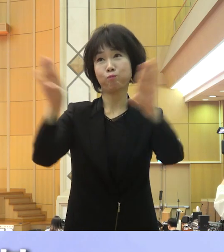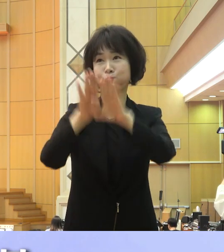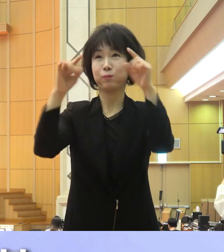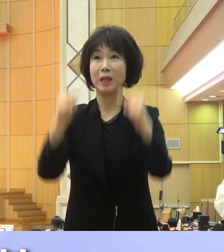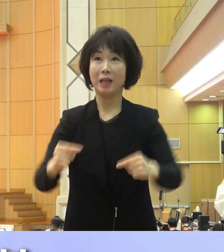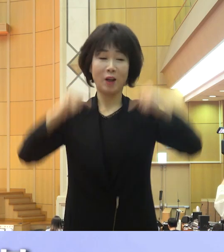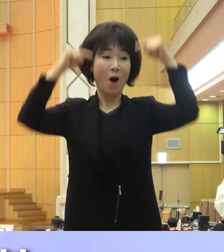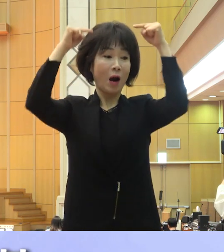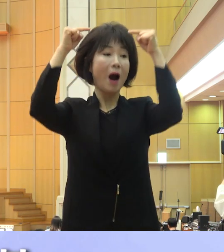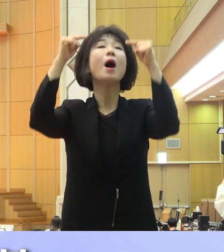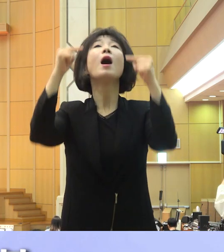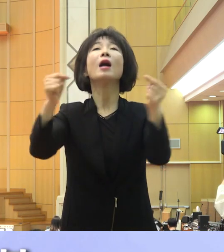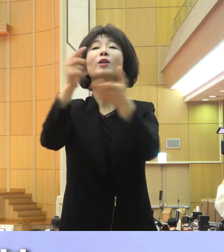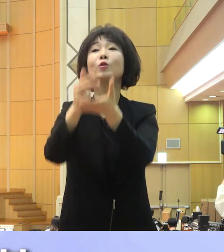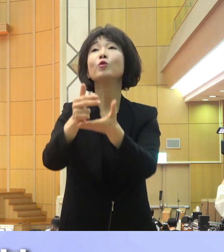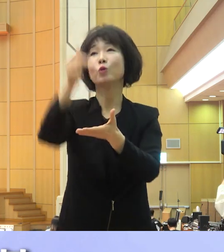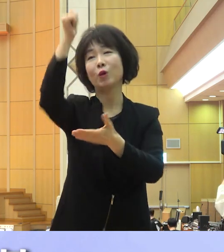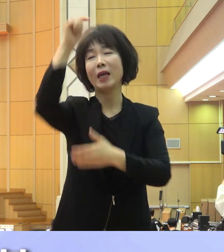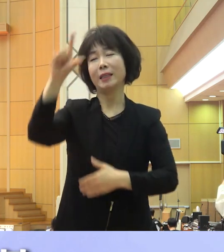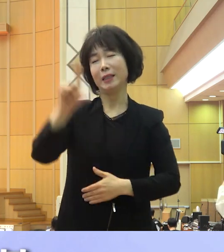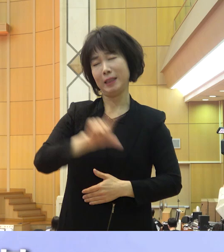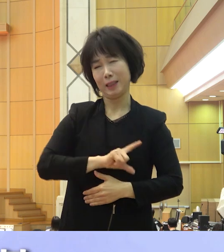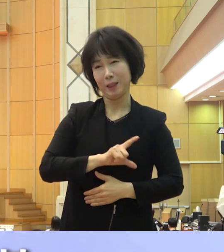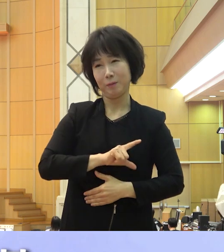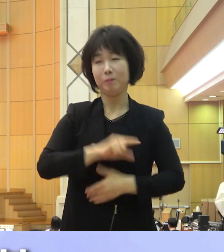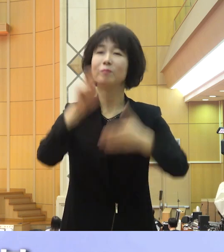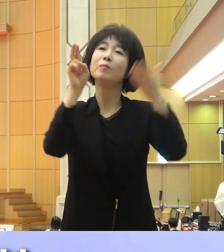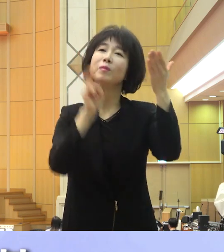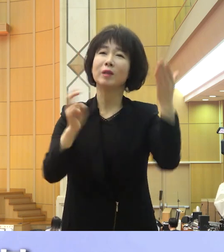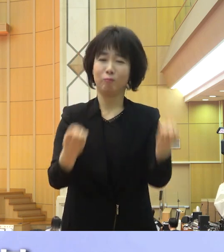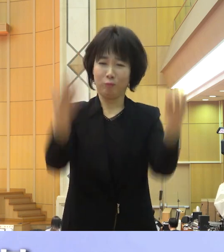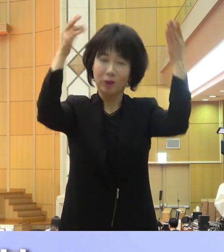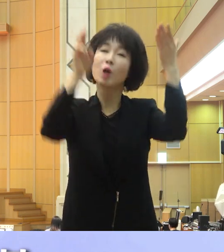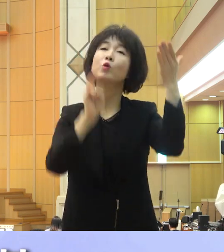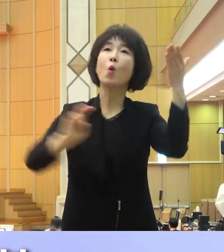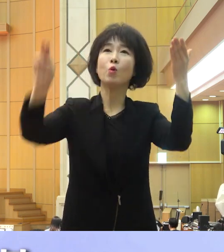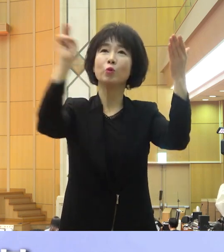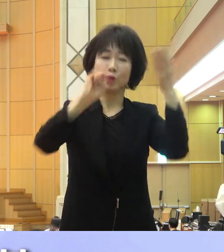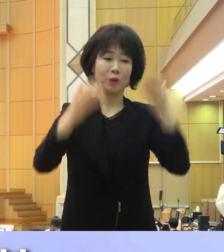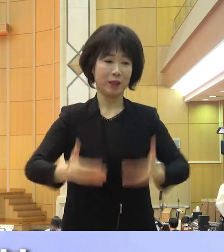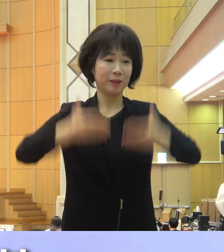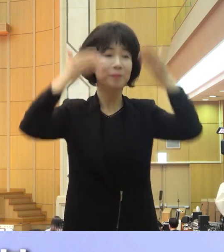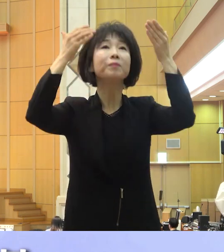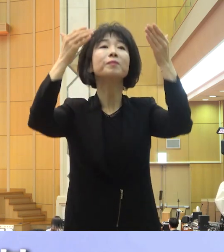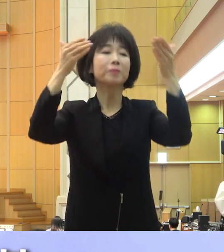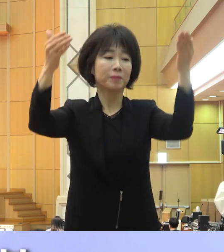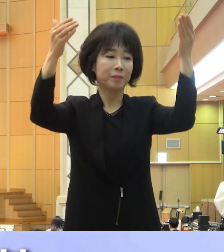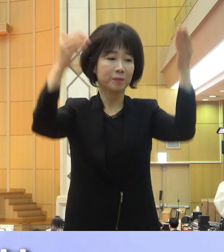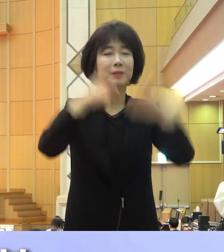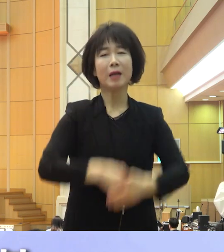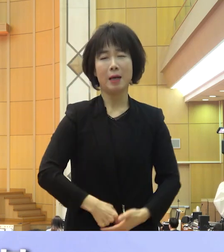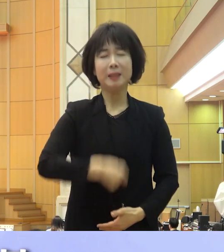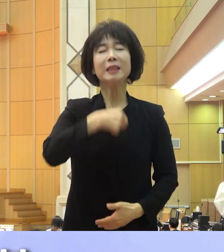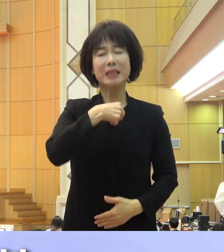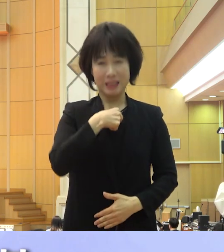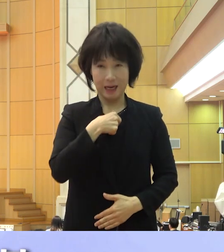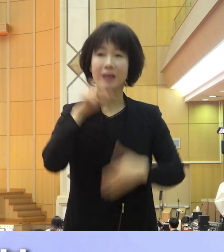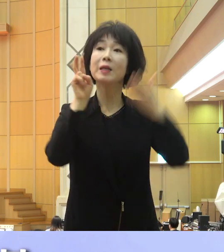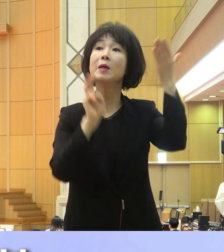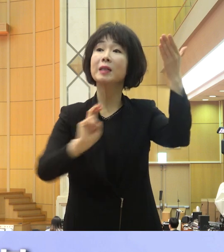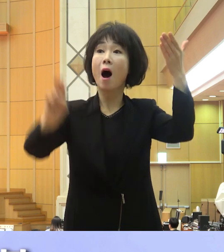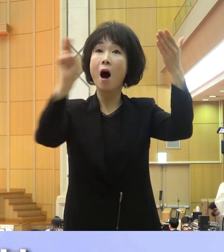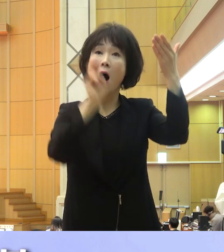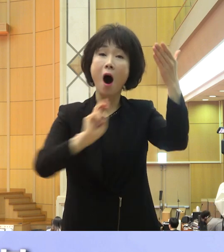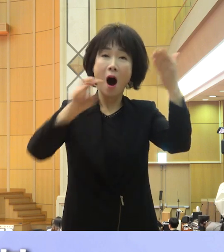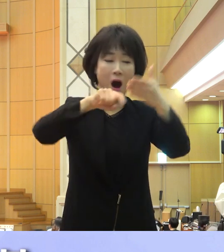문에 들어가 주 이름 송축하네. 진실한 찬양